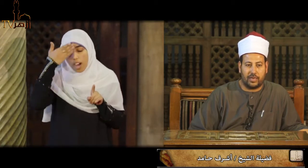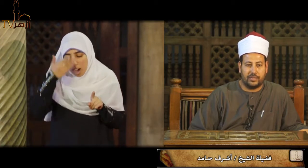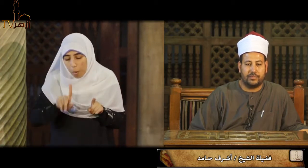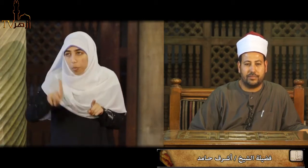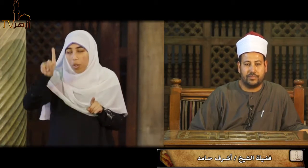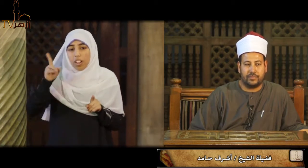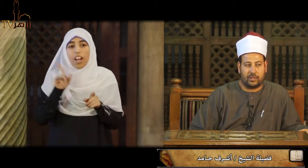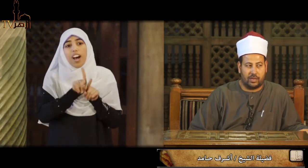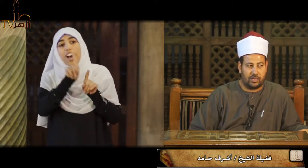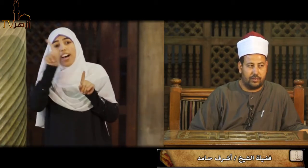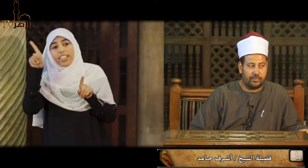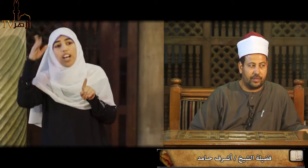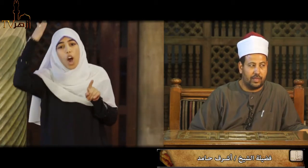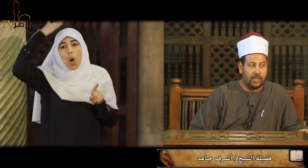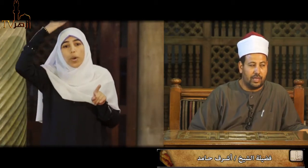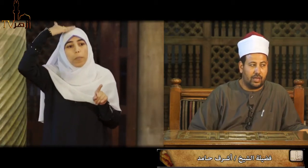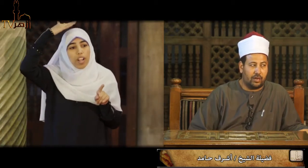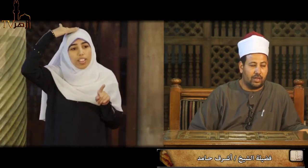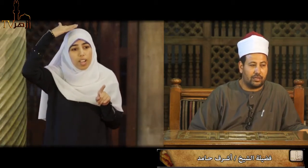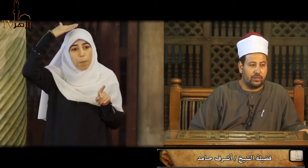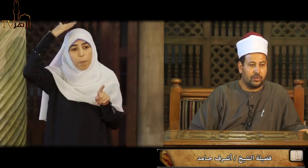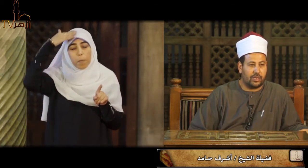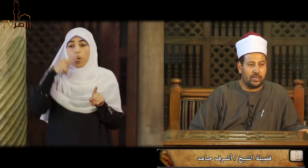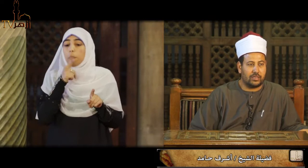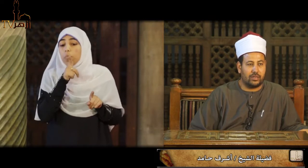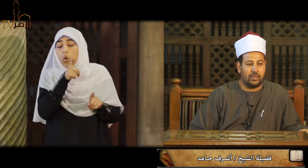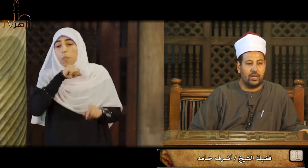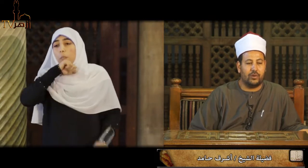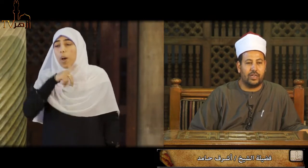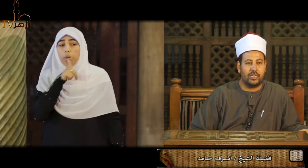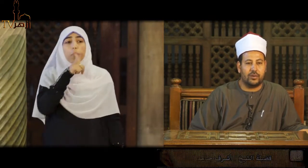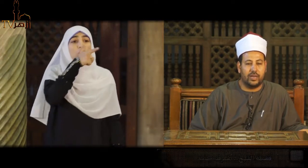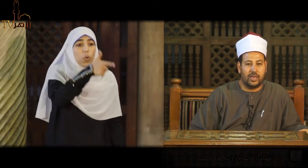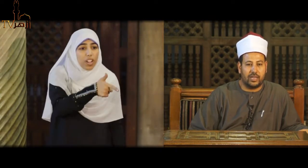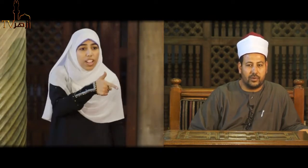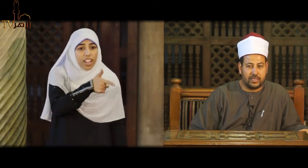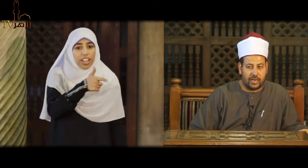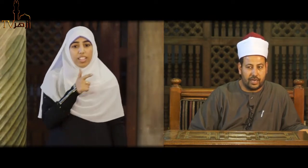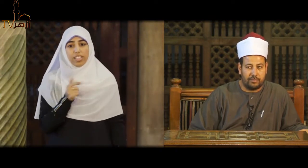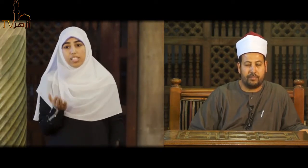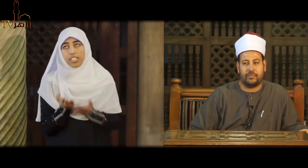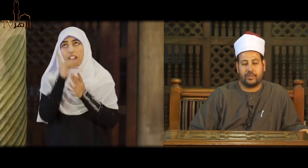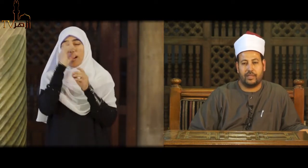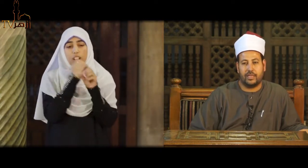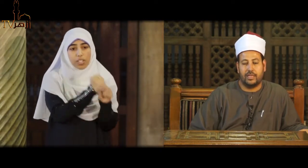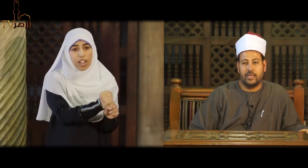الله عنه قال: قال رسول الله صلى الله عليه وآله وسلم: